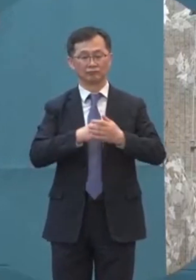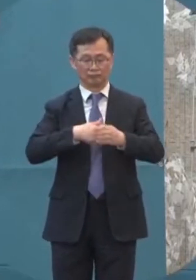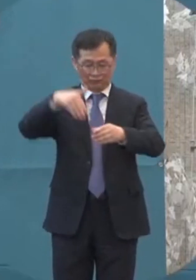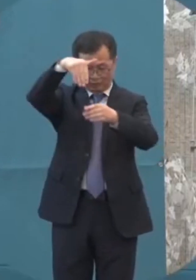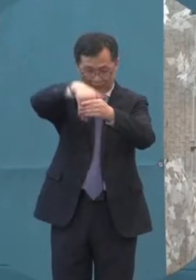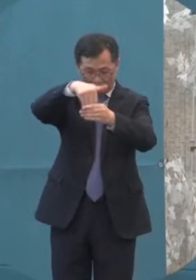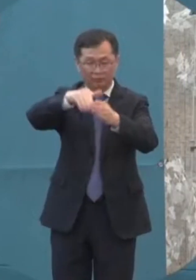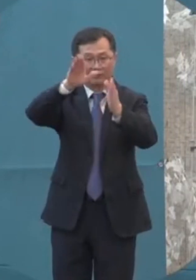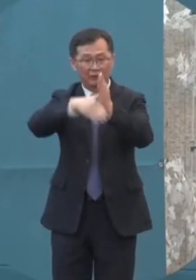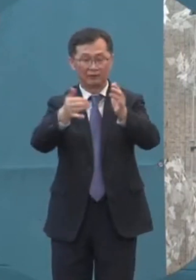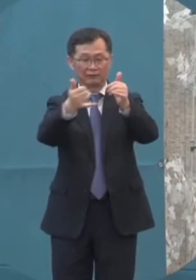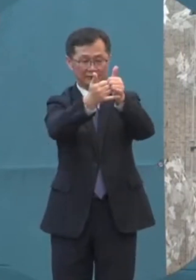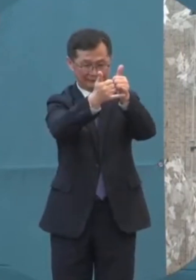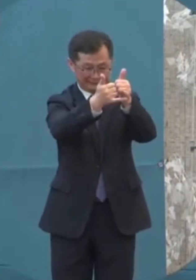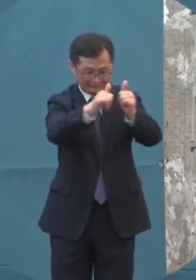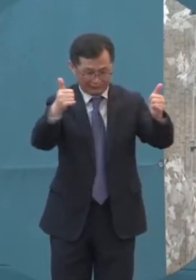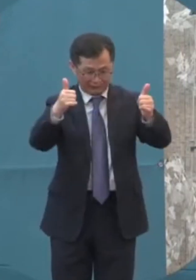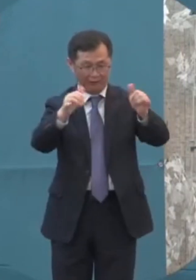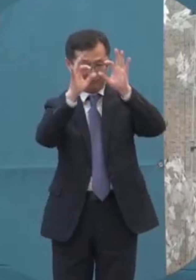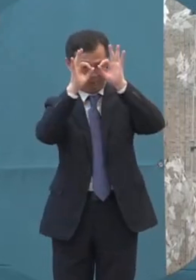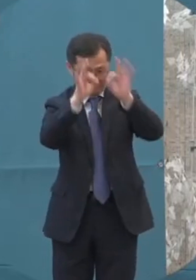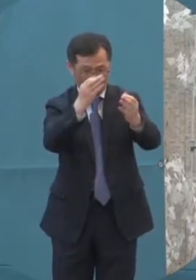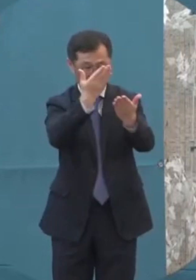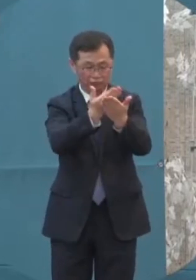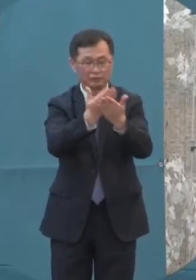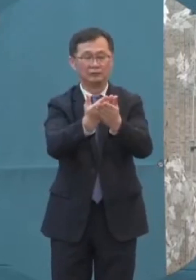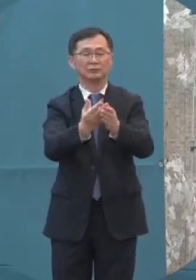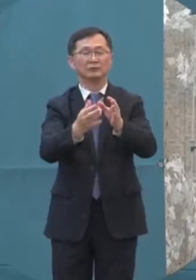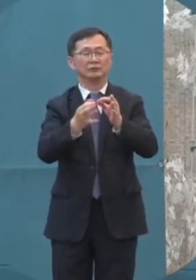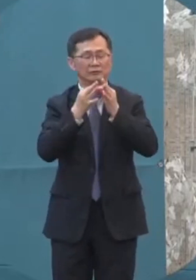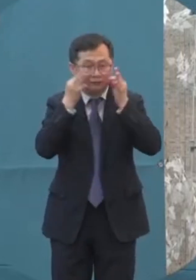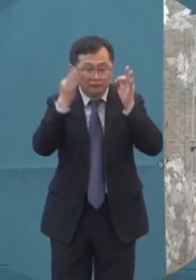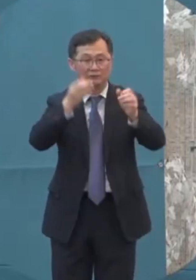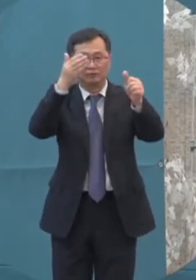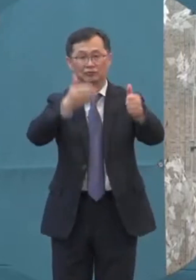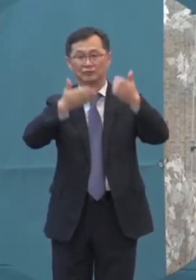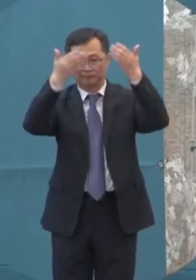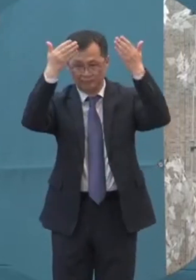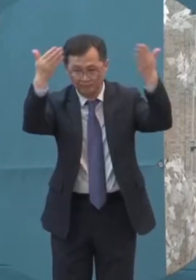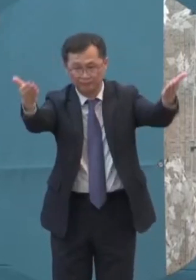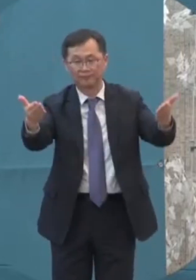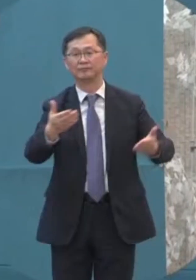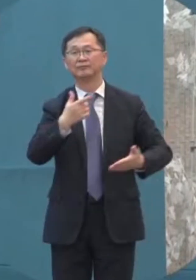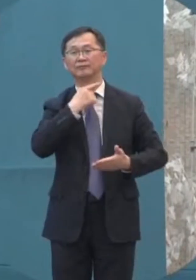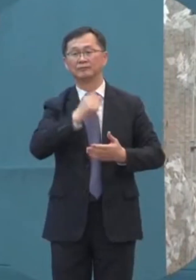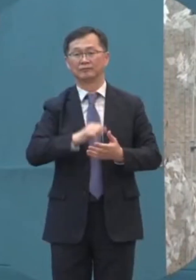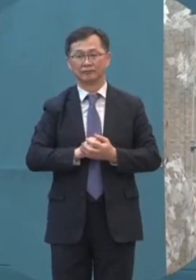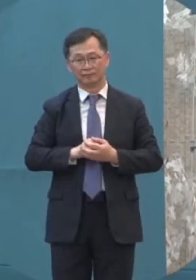선거할 때 사람을 보자 이 말씀을 여러분께 호소드립니다. 무척이나